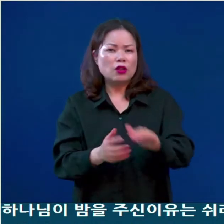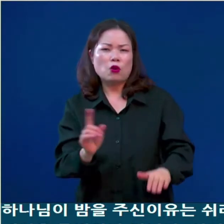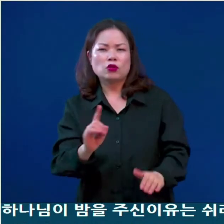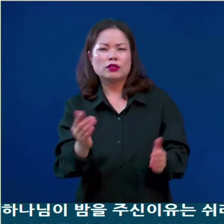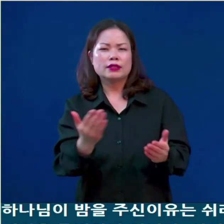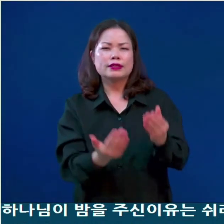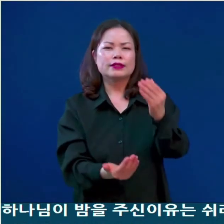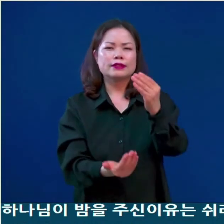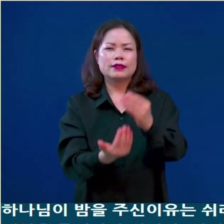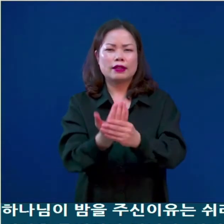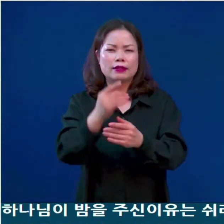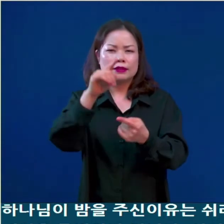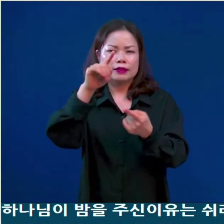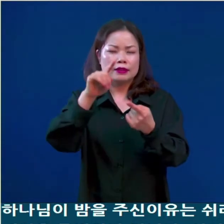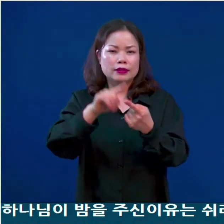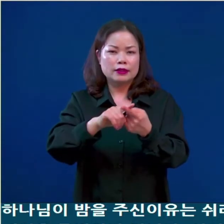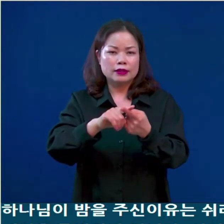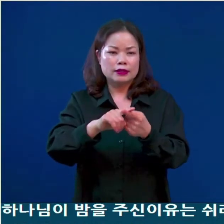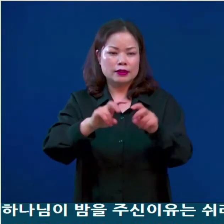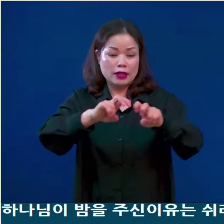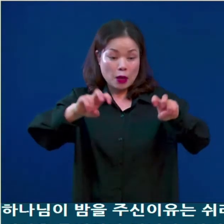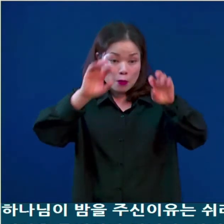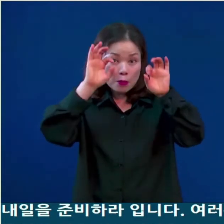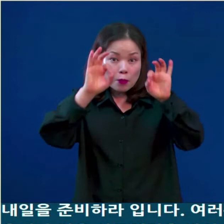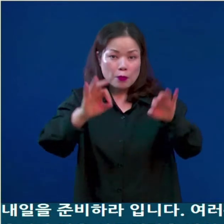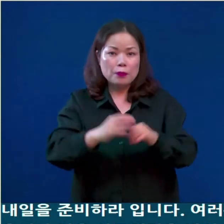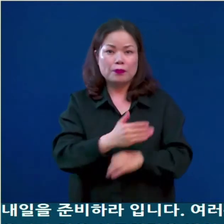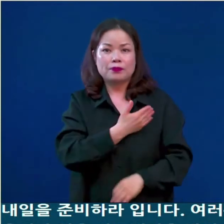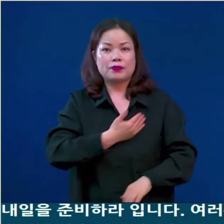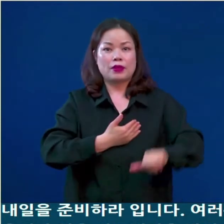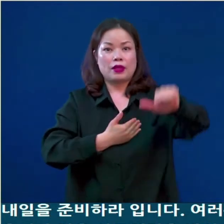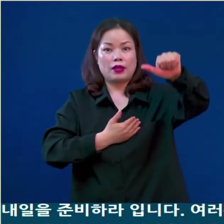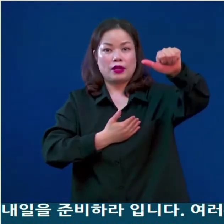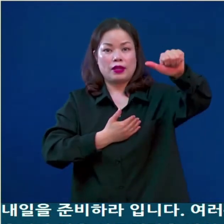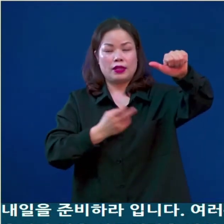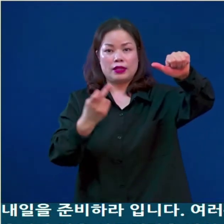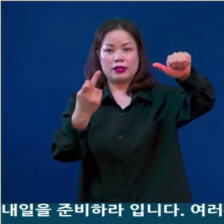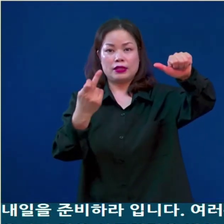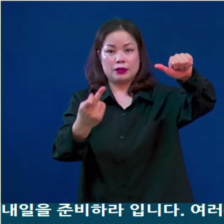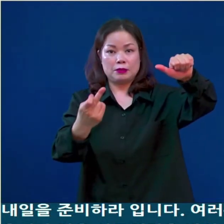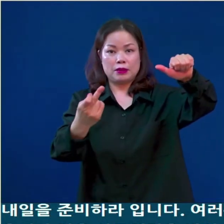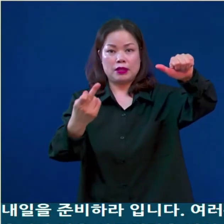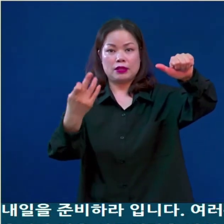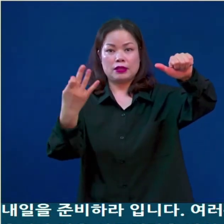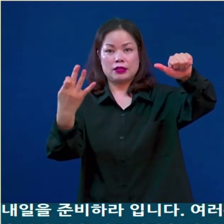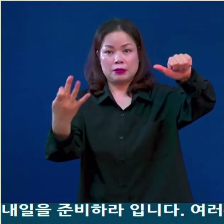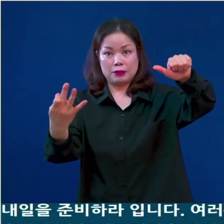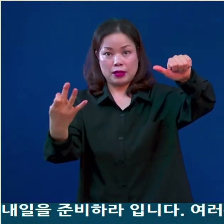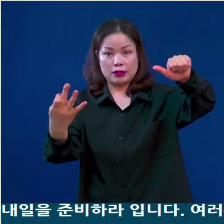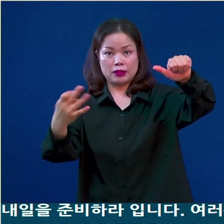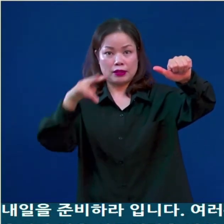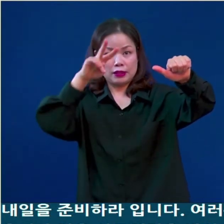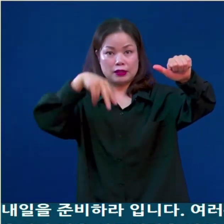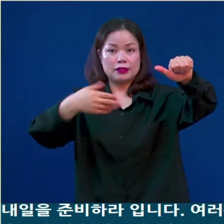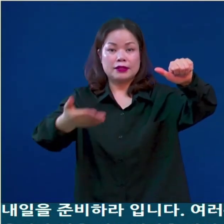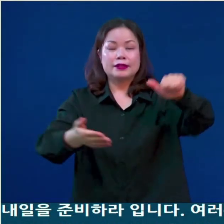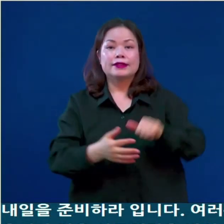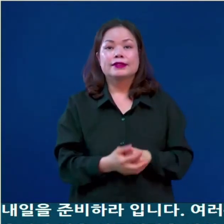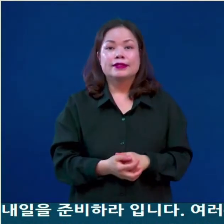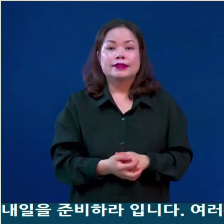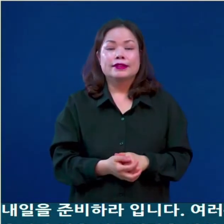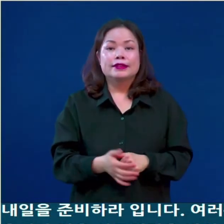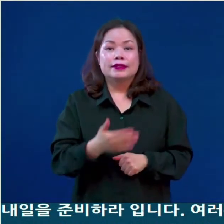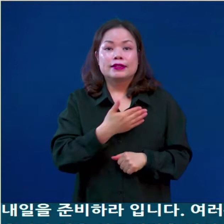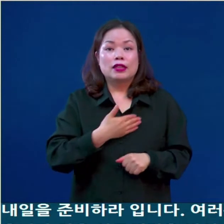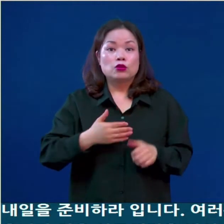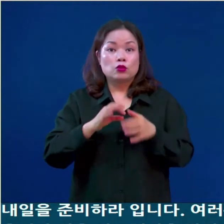일이 벌어졌는지 먼저 잠시 살펴보겠습니다. 사도행전 5장 12절과 14절을 한번 보시기를 바랍니다.